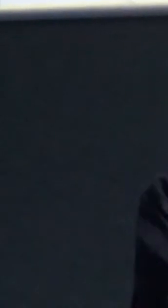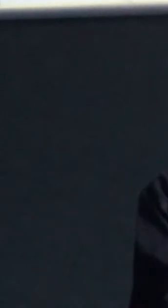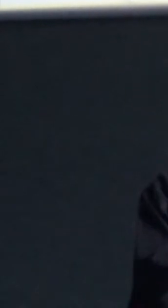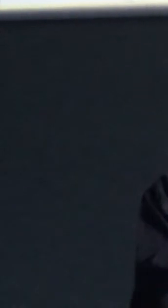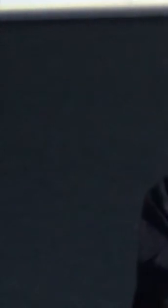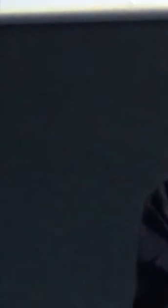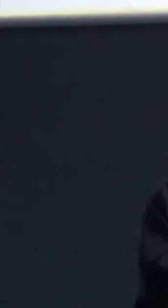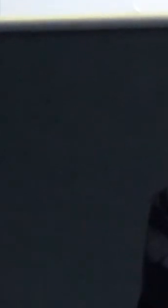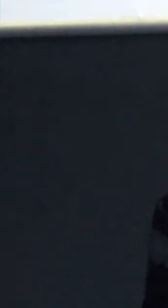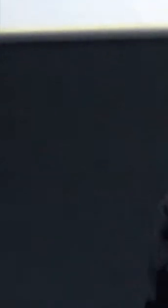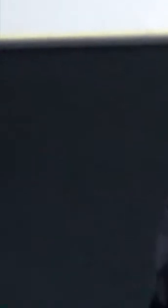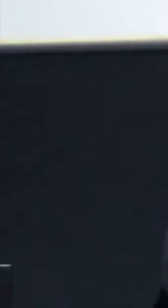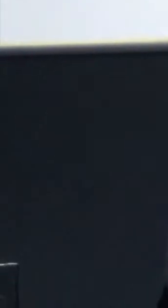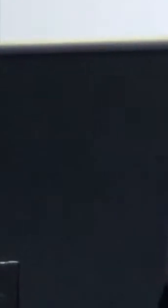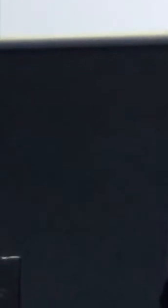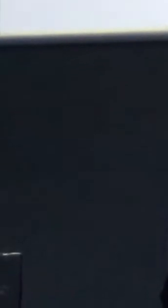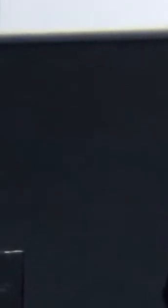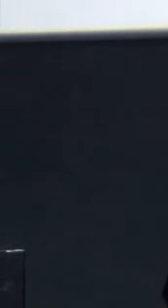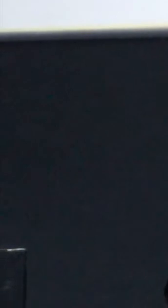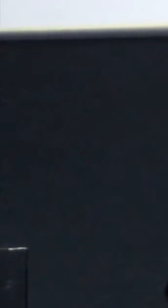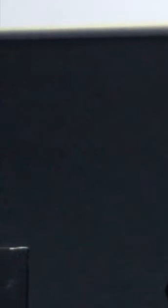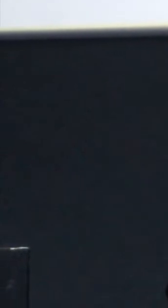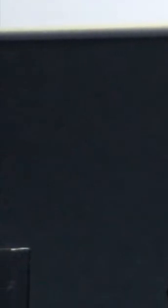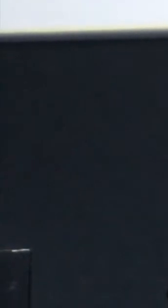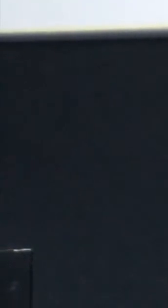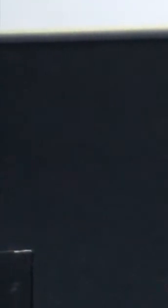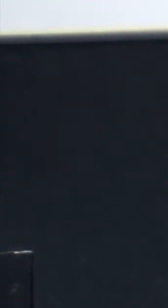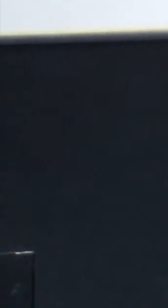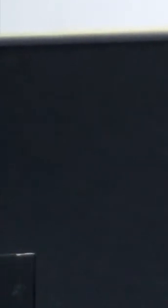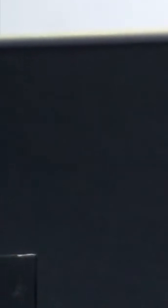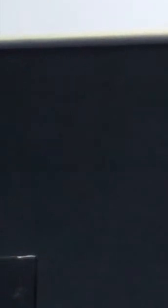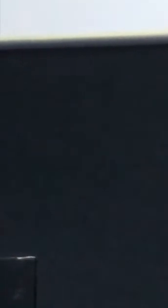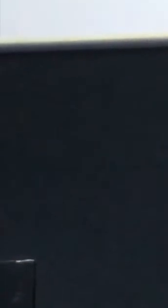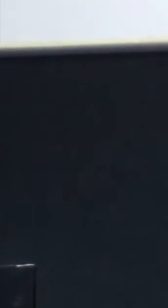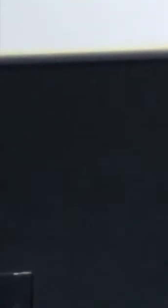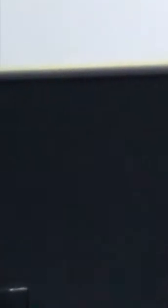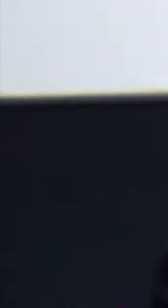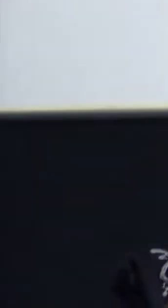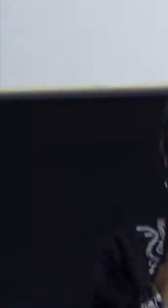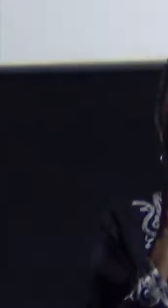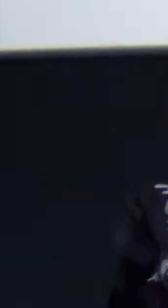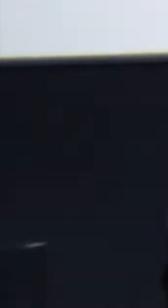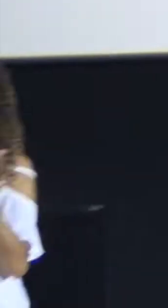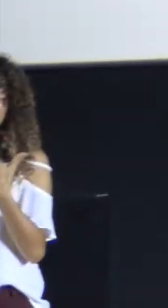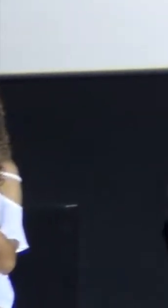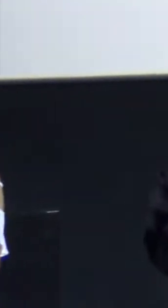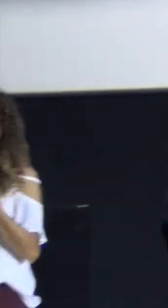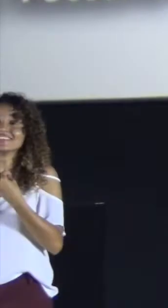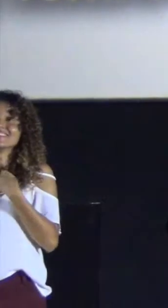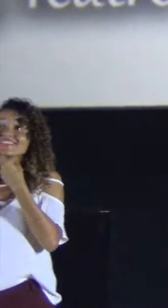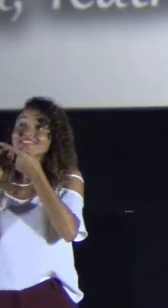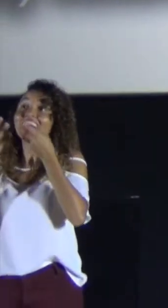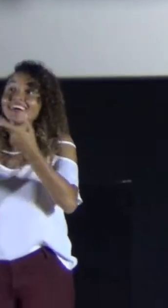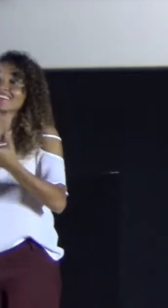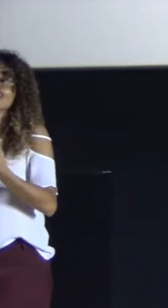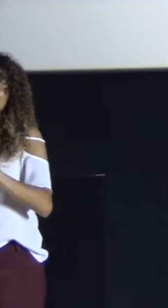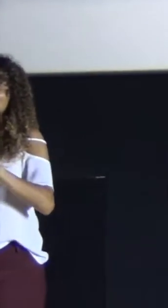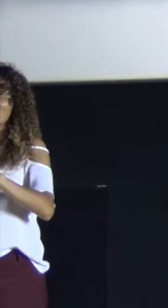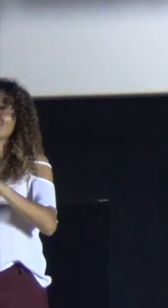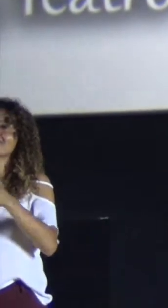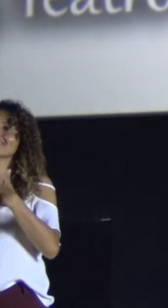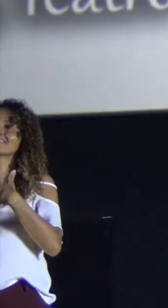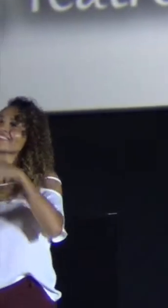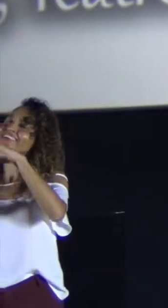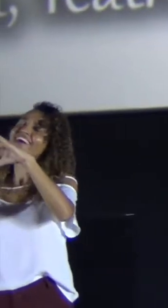ser homenageado, vai ser tão fácil assim, né? Vamos dar uma dificultada. E eu quero falar, mas eu acho que eu